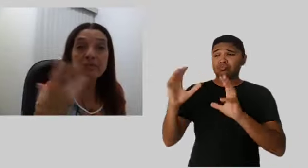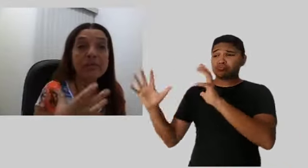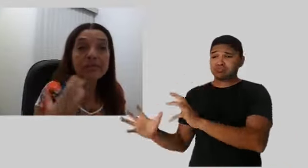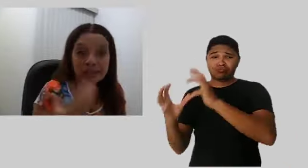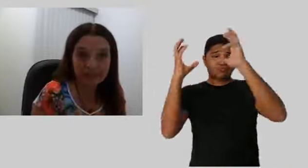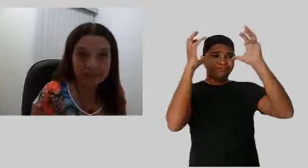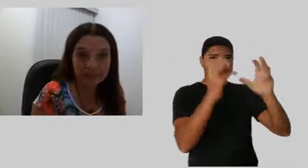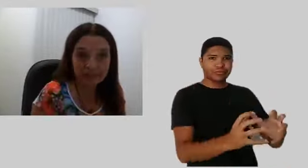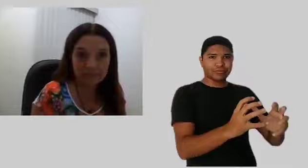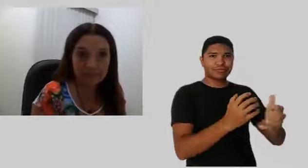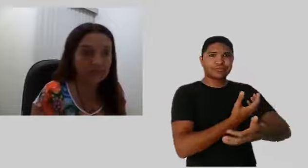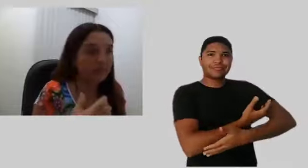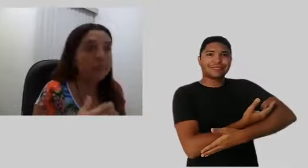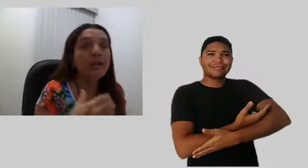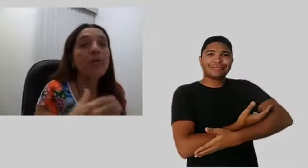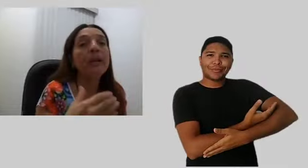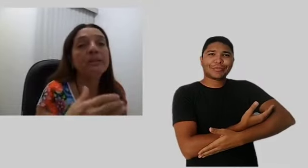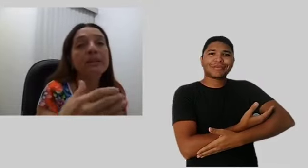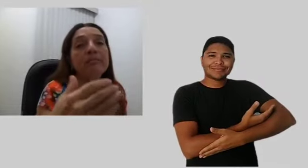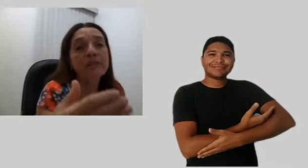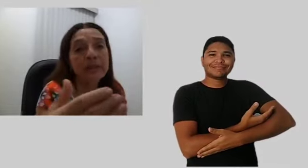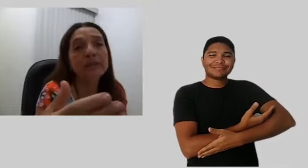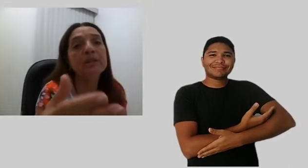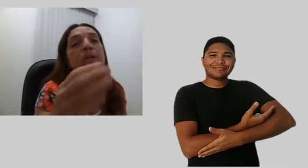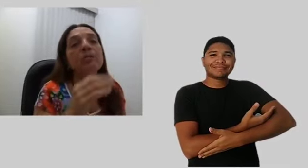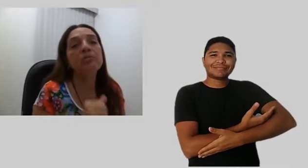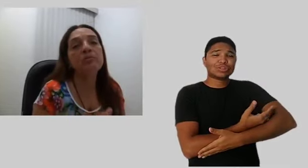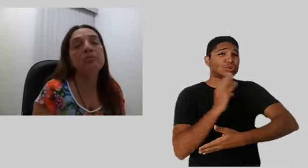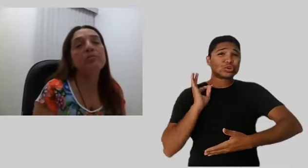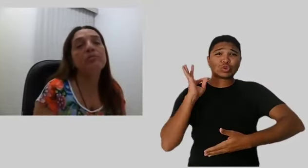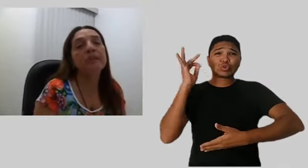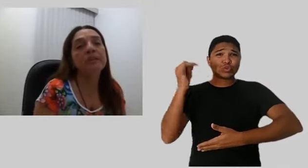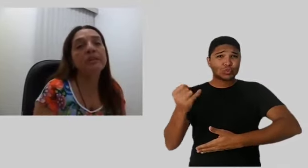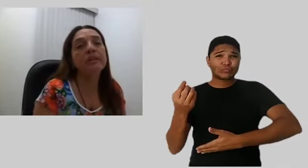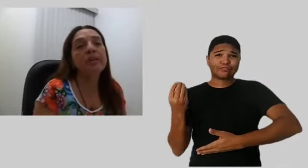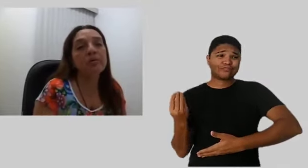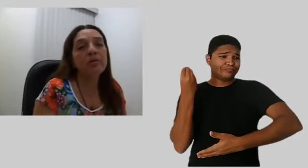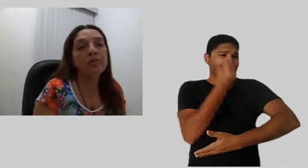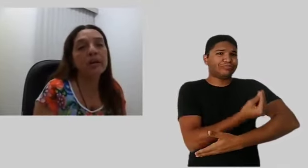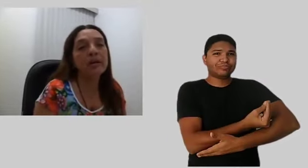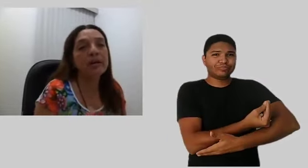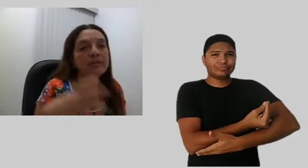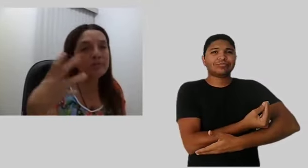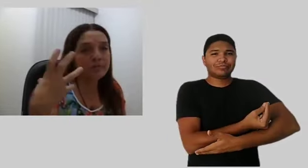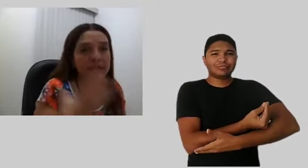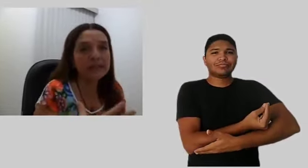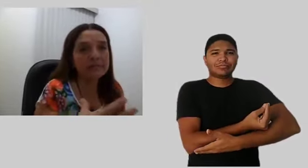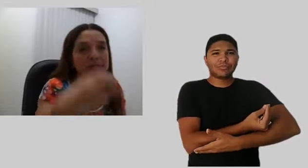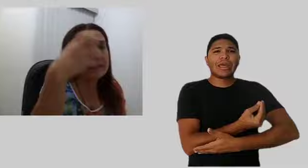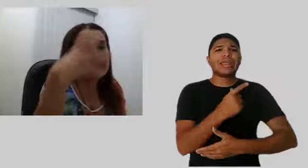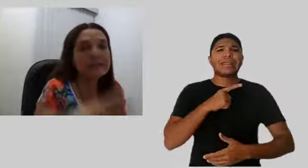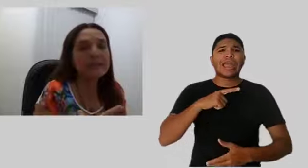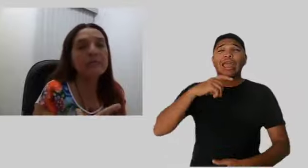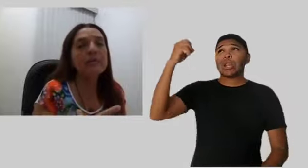de uma forma muito intensa, não é paulatinamente, como o Piaget coloca,